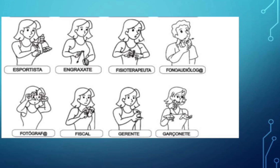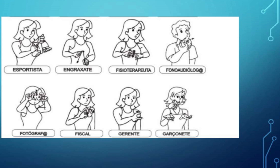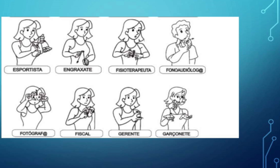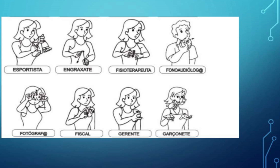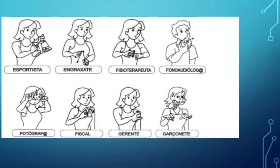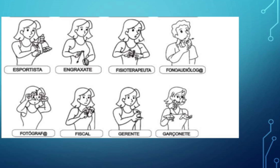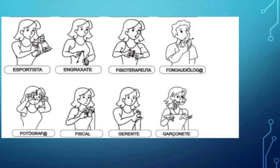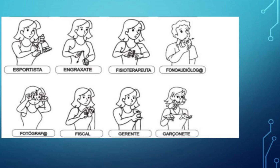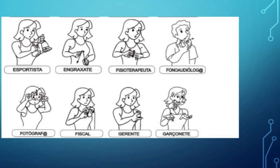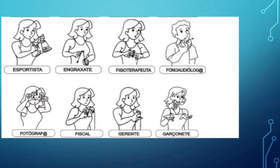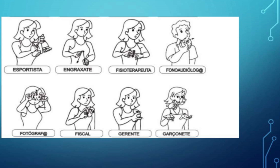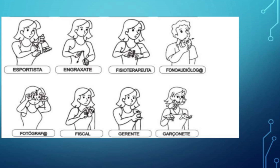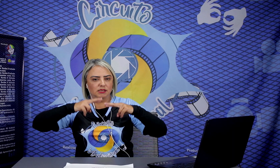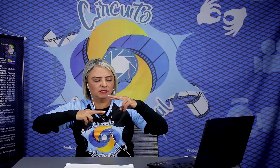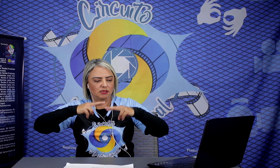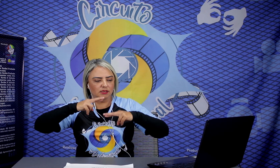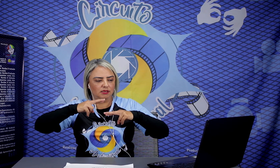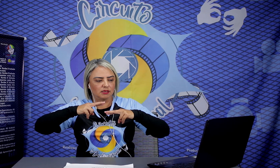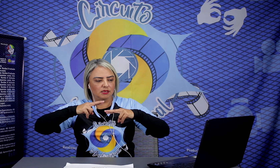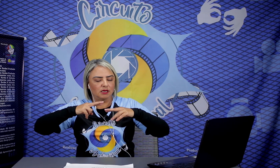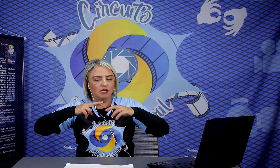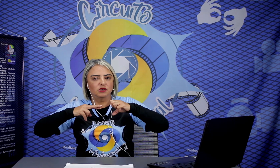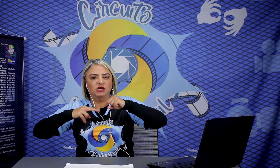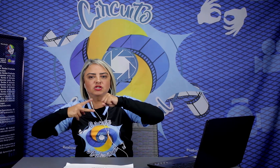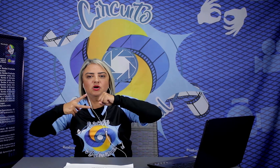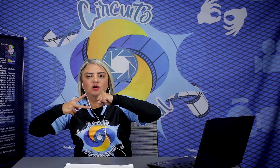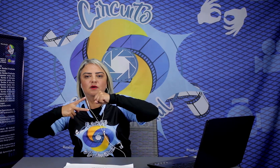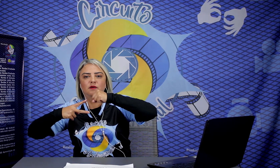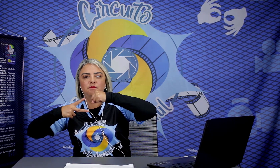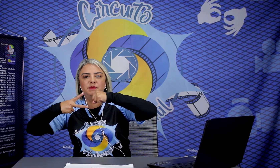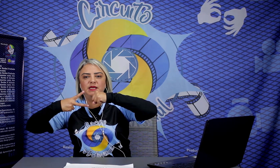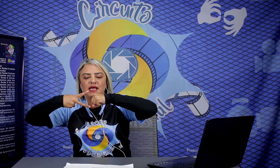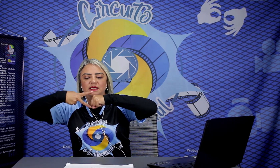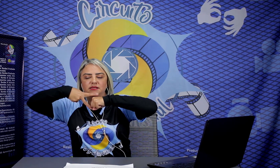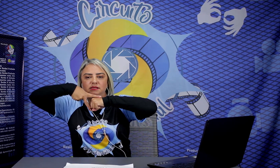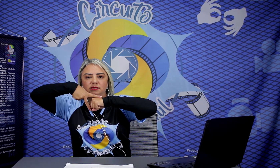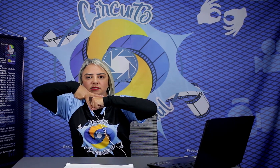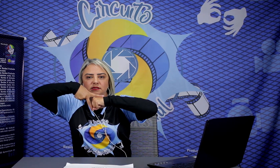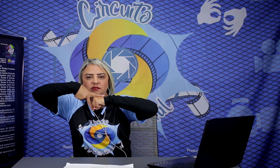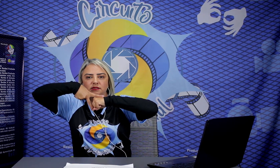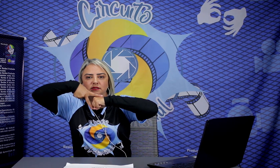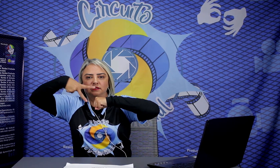Ah, ele tá fazendo assim. Gente, ó, Pilates.